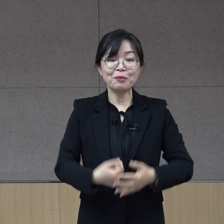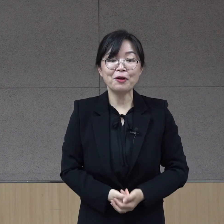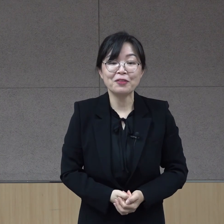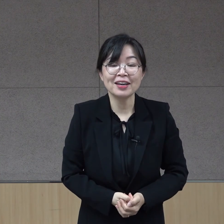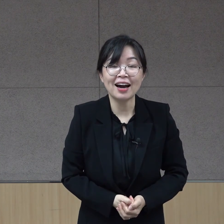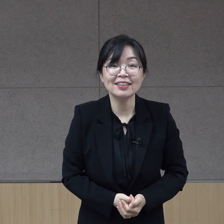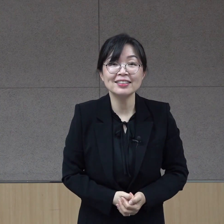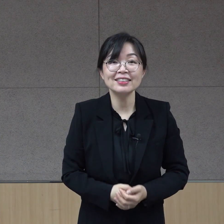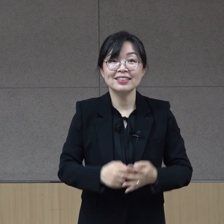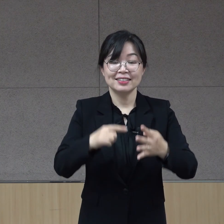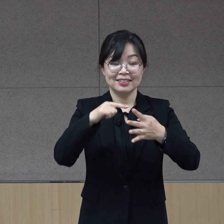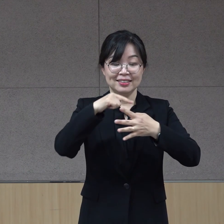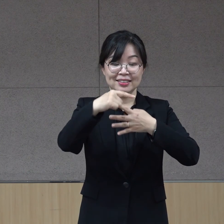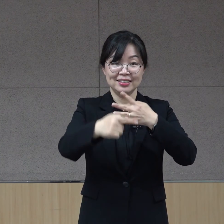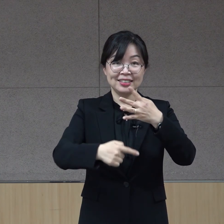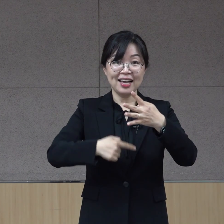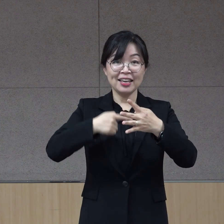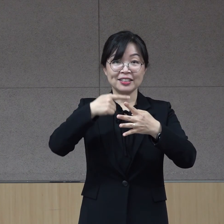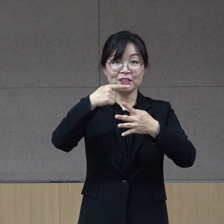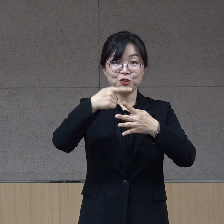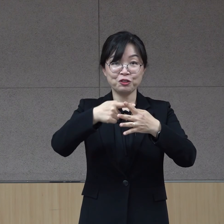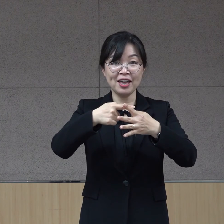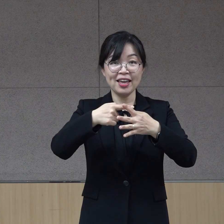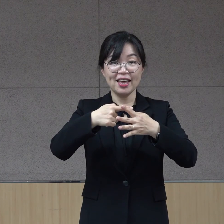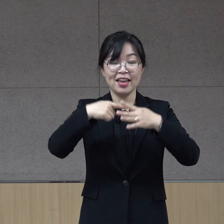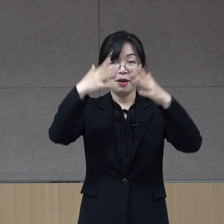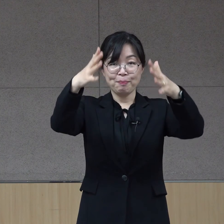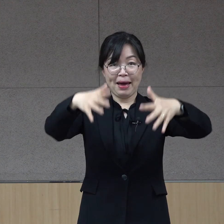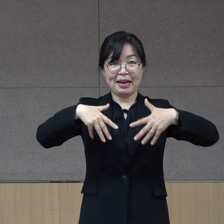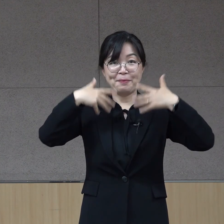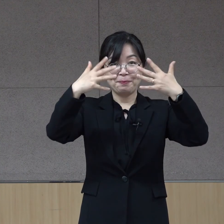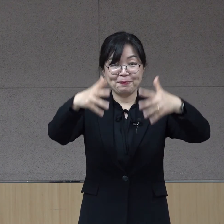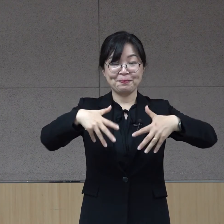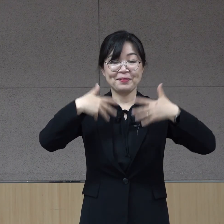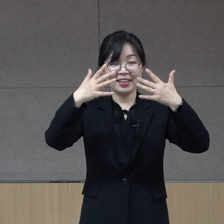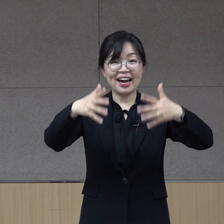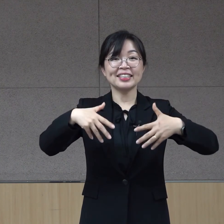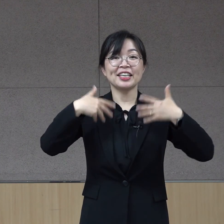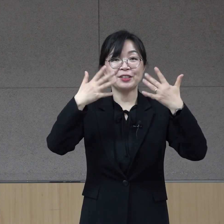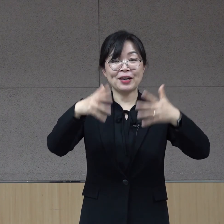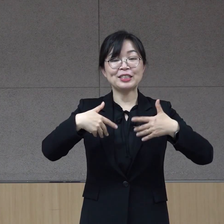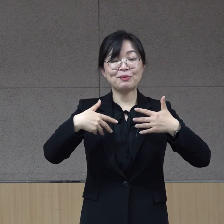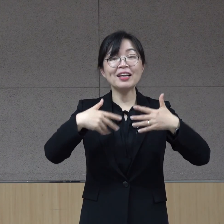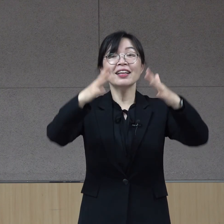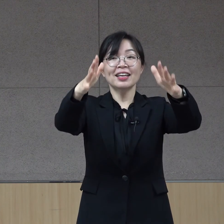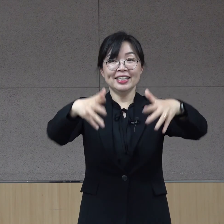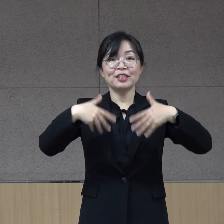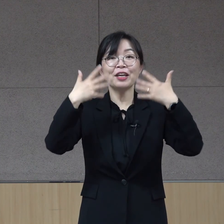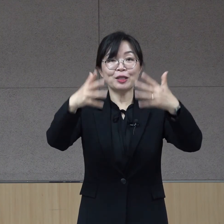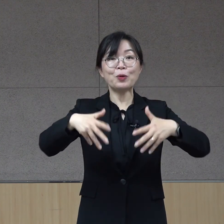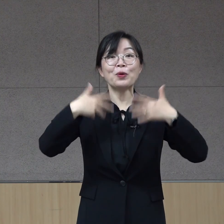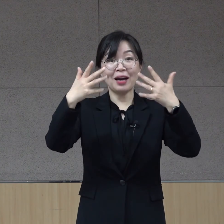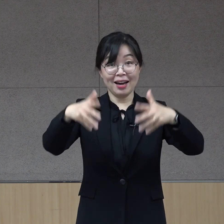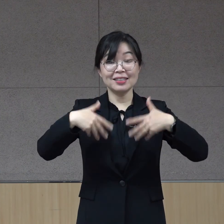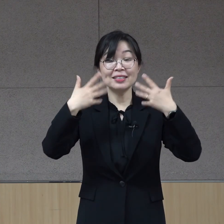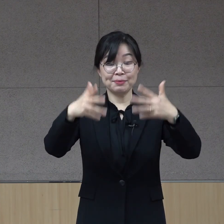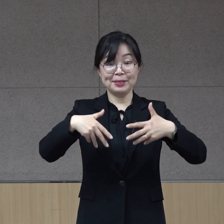그러면 가을은 사계절 중에 바람. 가을이겠죠. 하지만 이렇게도 가을을